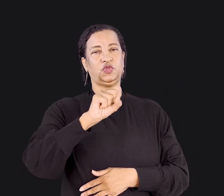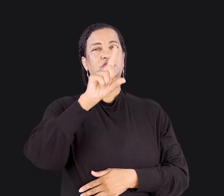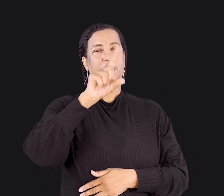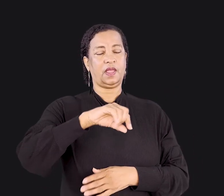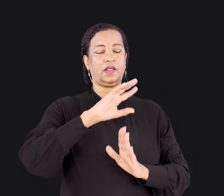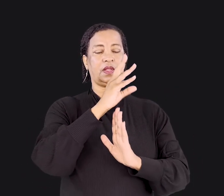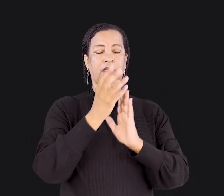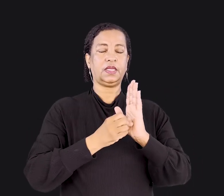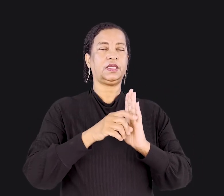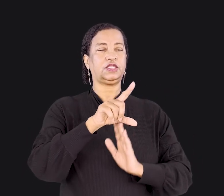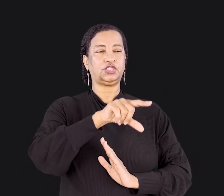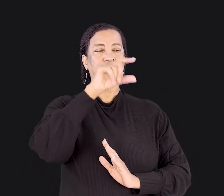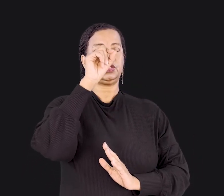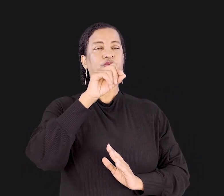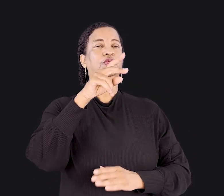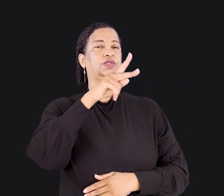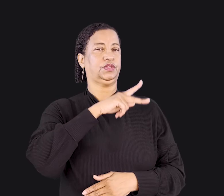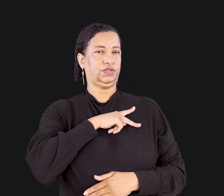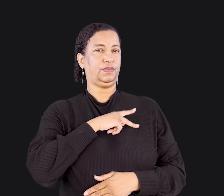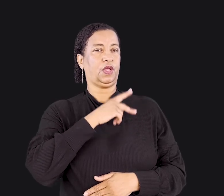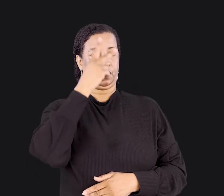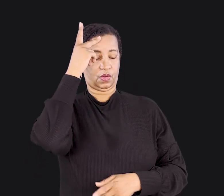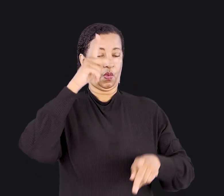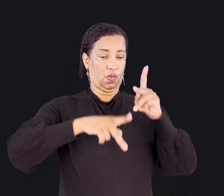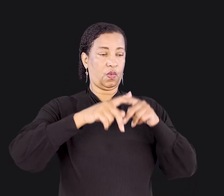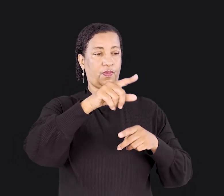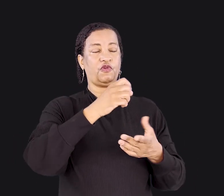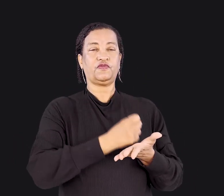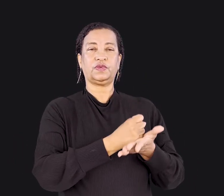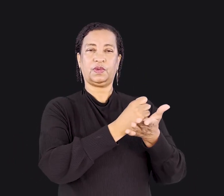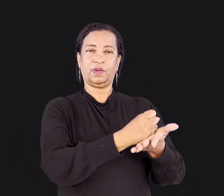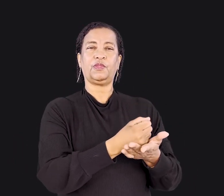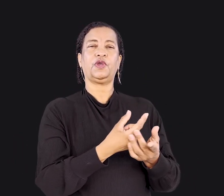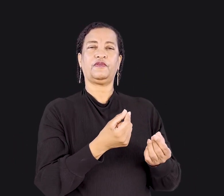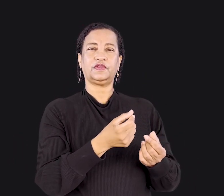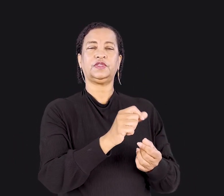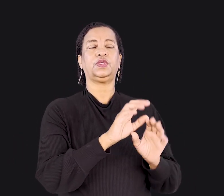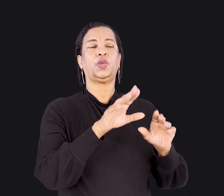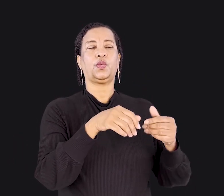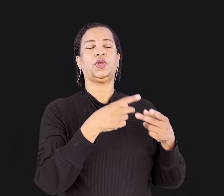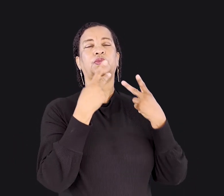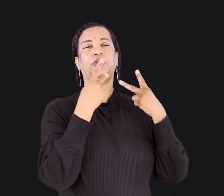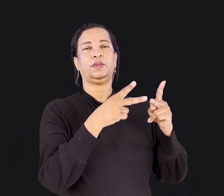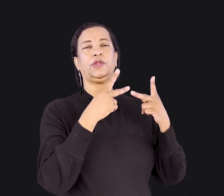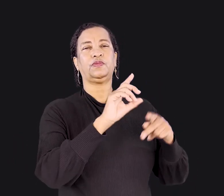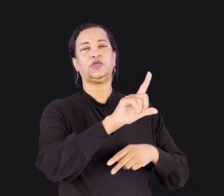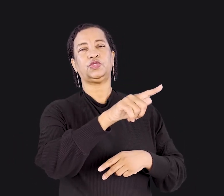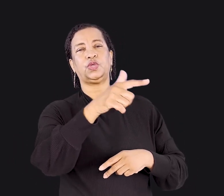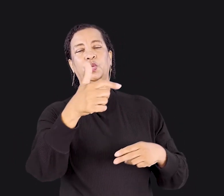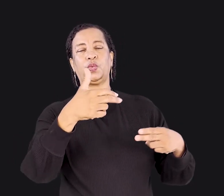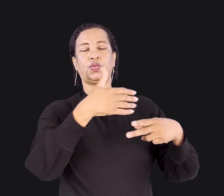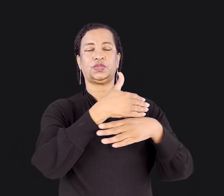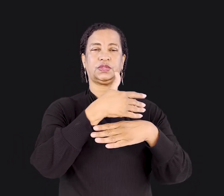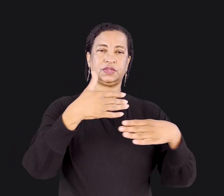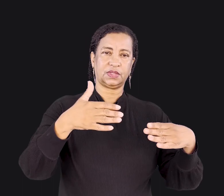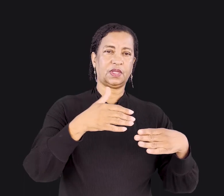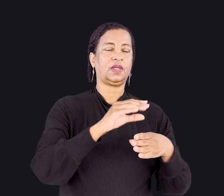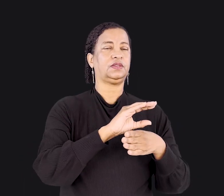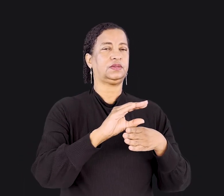preferida de Paulo, e seus membros o sustentaram enquanto ele ministrou em Corinto e em outros lugares como Éfeso e